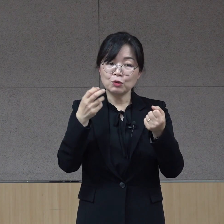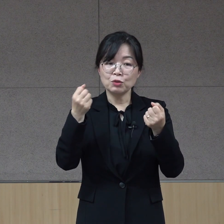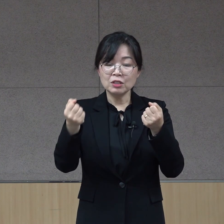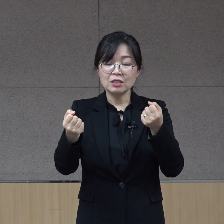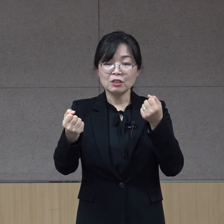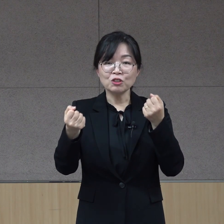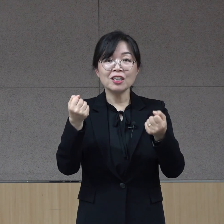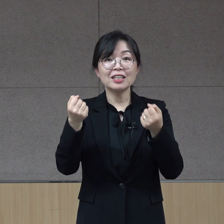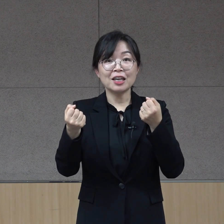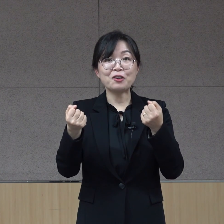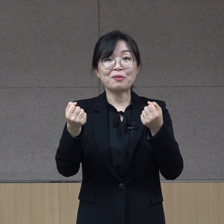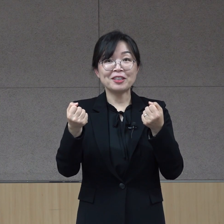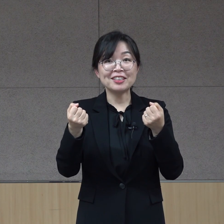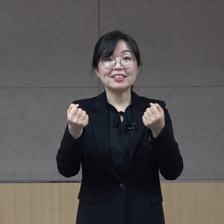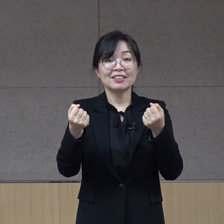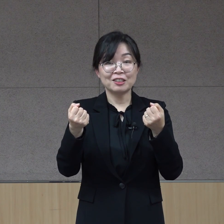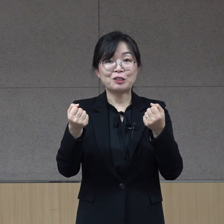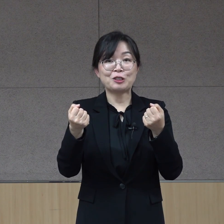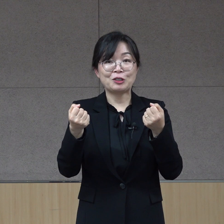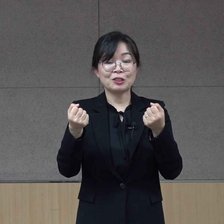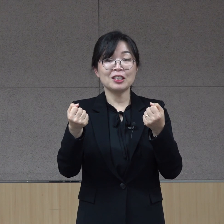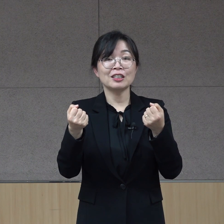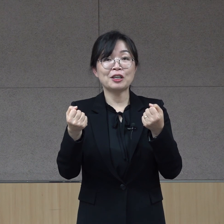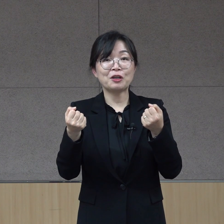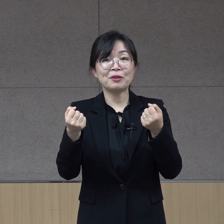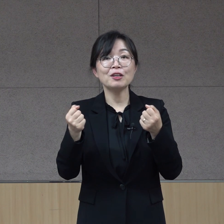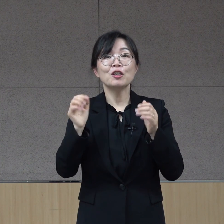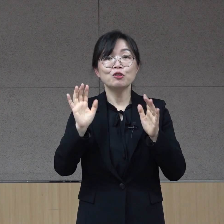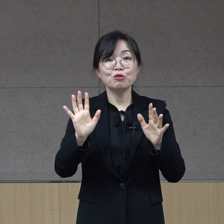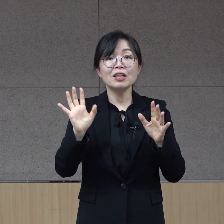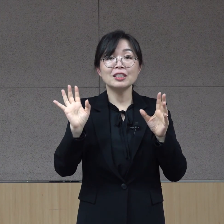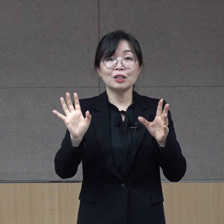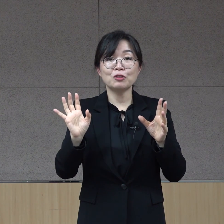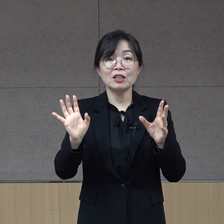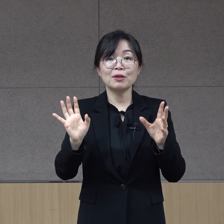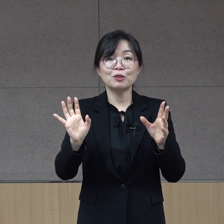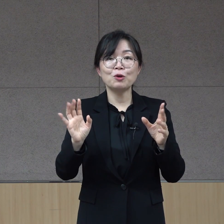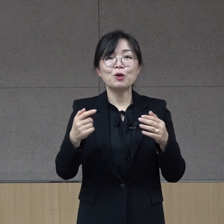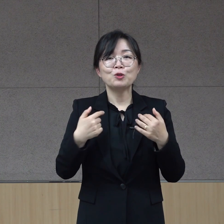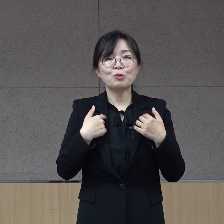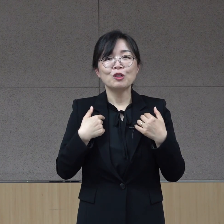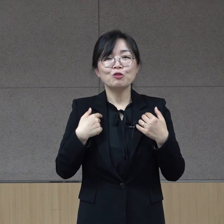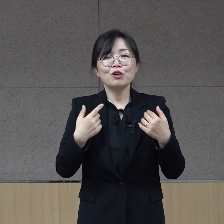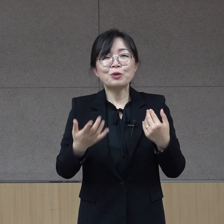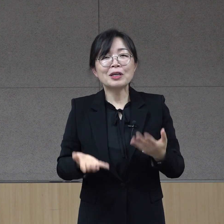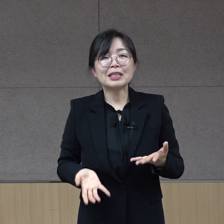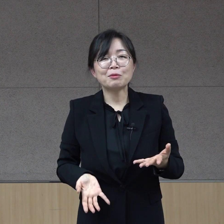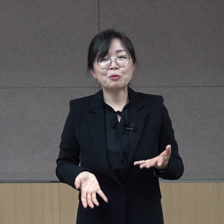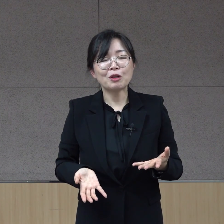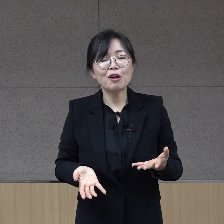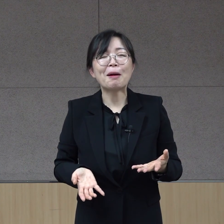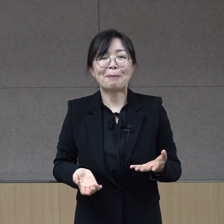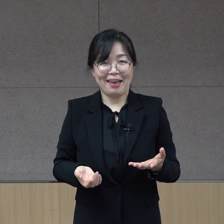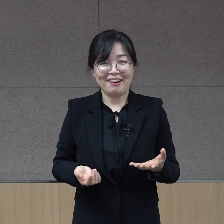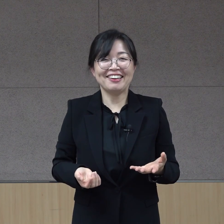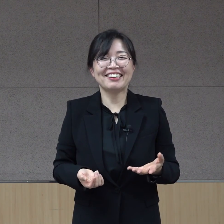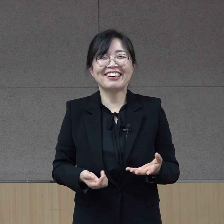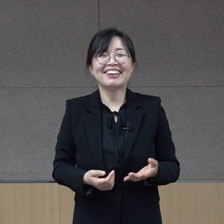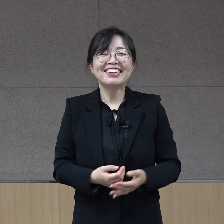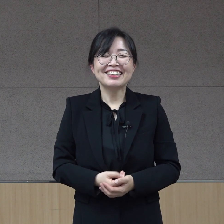양손을 적절하게 사용하면은, 그렇죠, 적절하게 사용하면은 수화 시간도 짧아지고 좀 수화 통역한 사람이 좀 덜 바빠요.